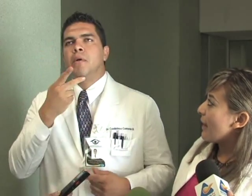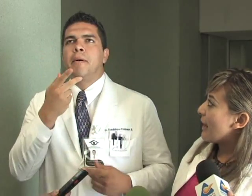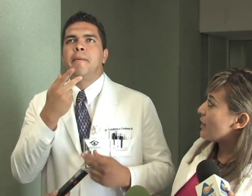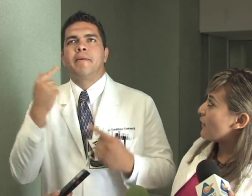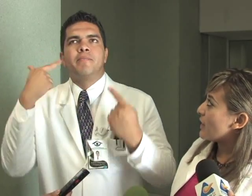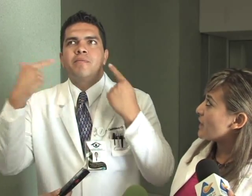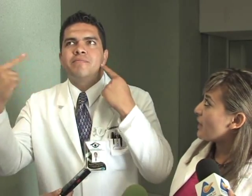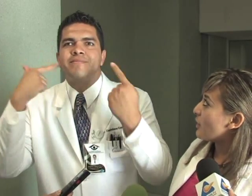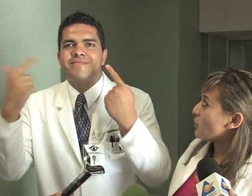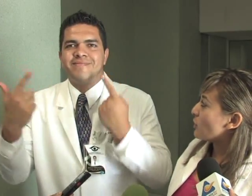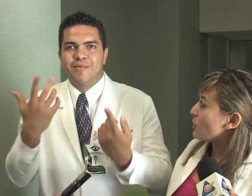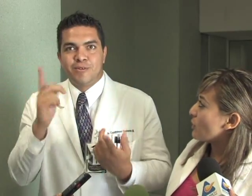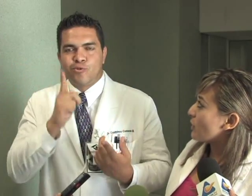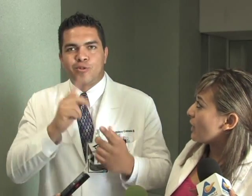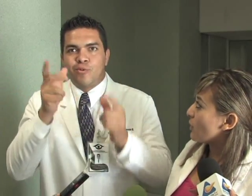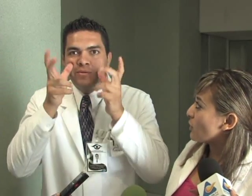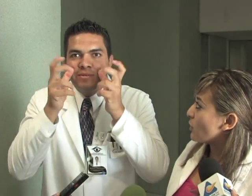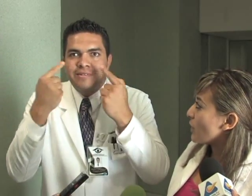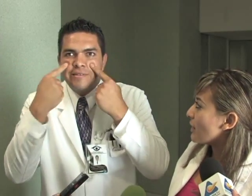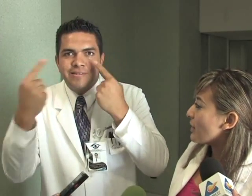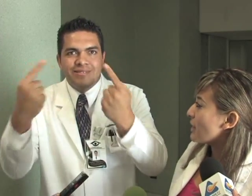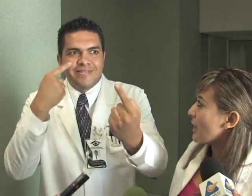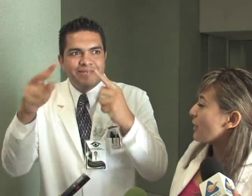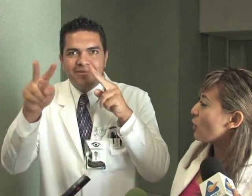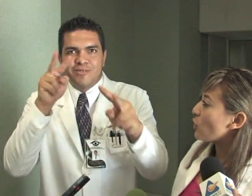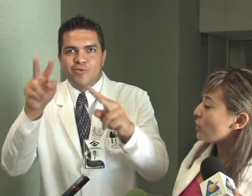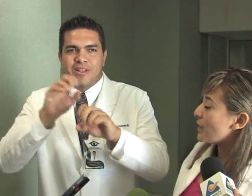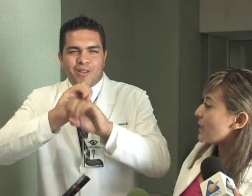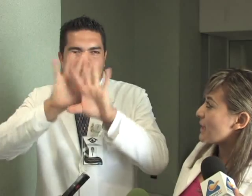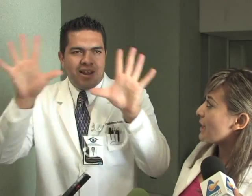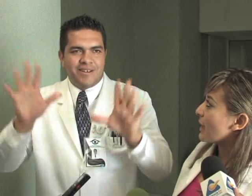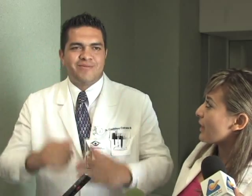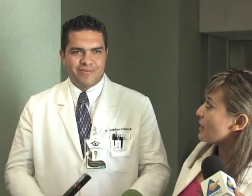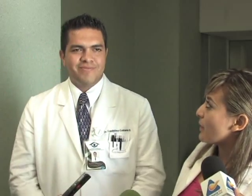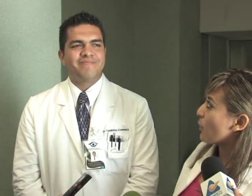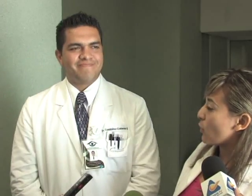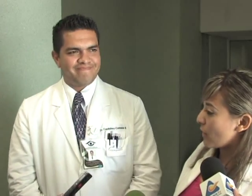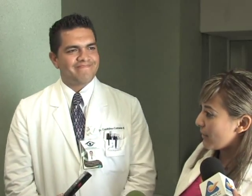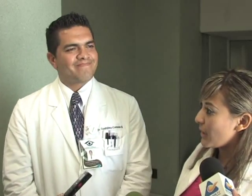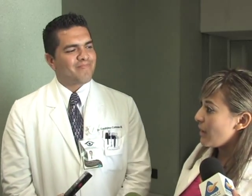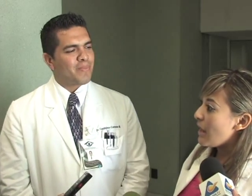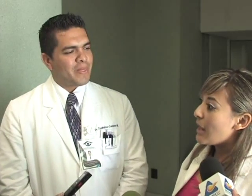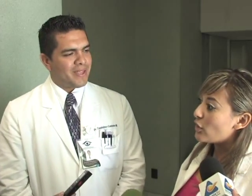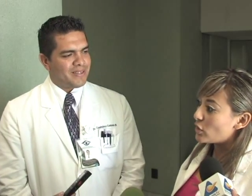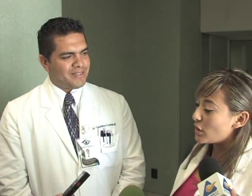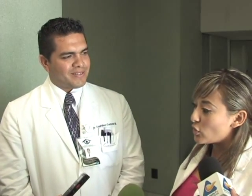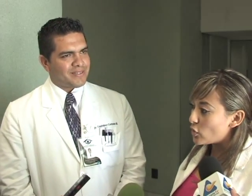a diferencia de los oyentes que no necesitan regirse por lo que ven. Entonces no